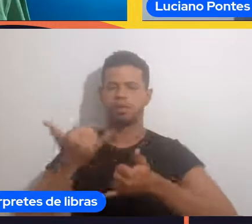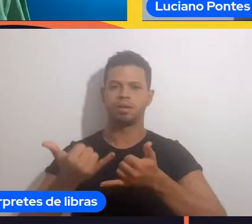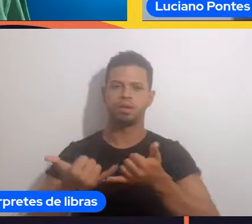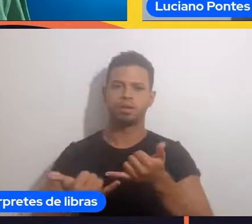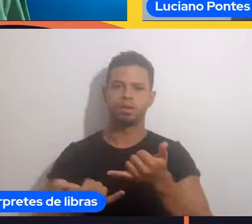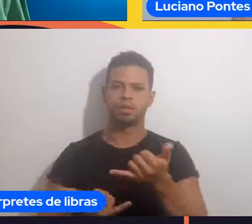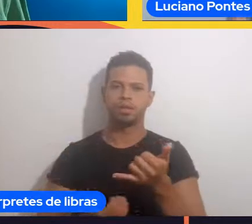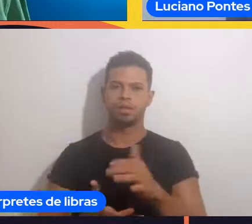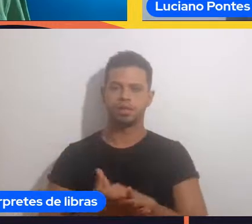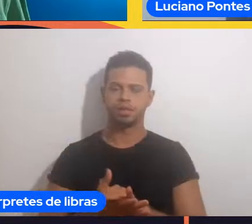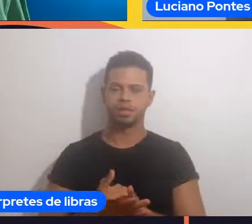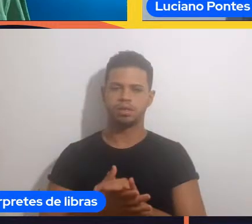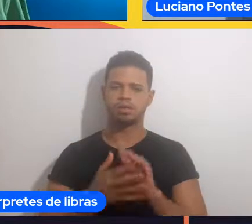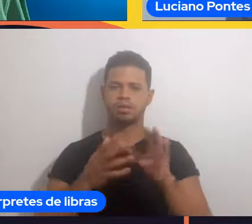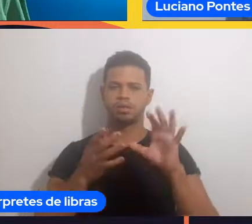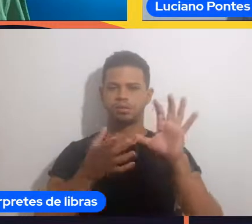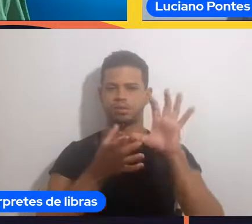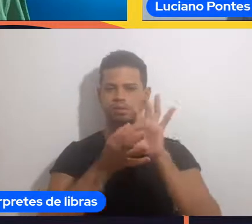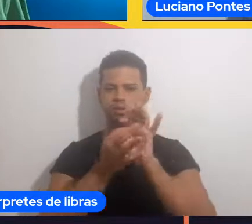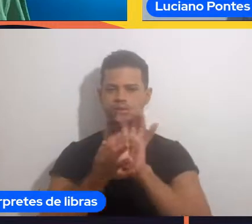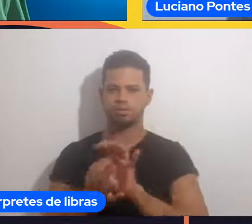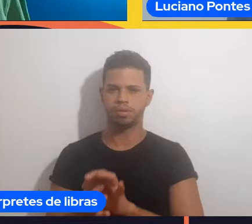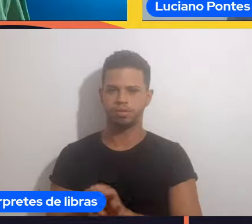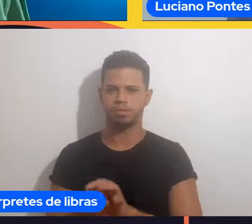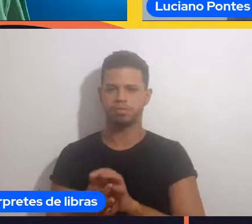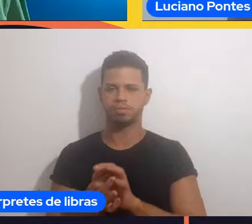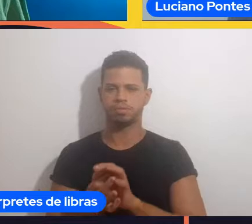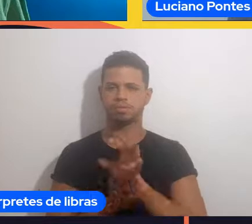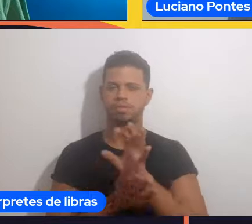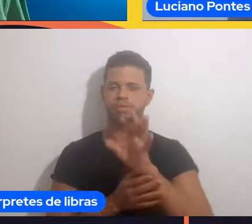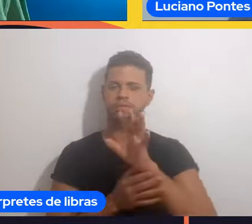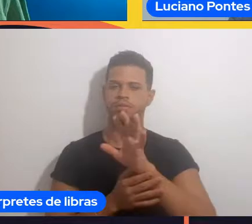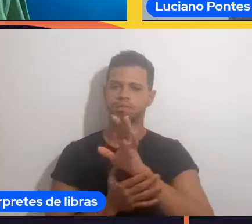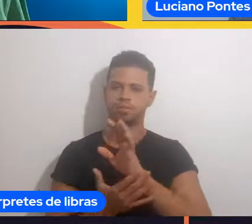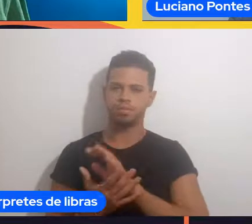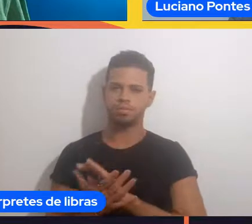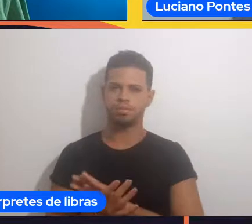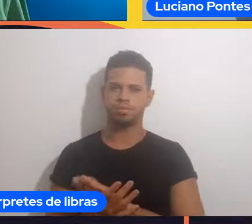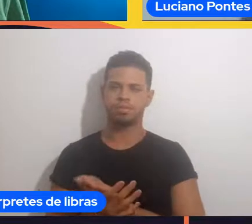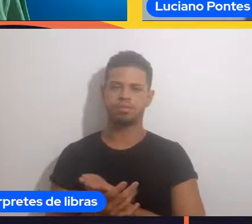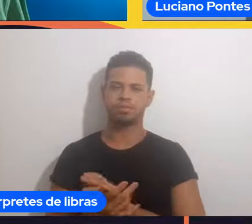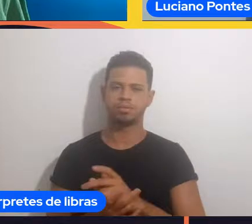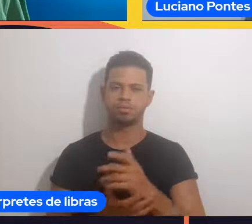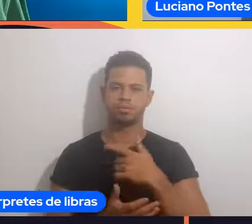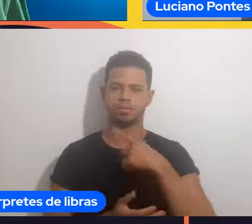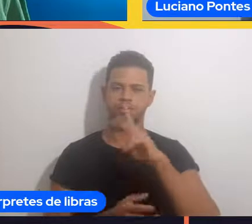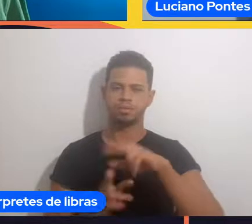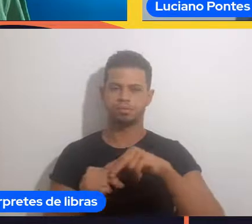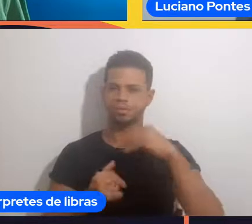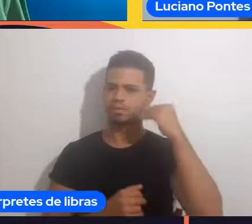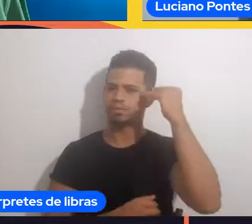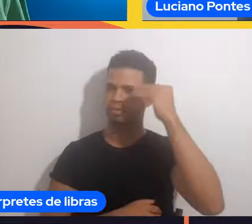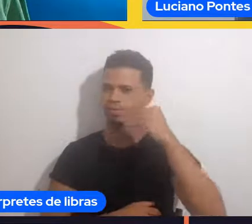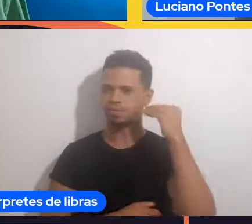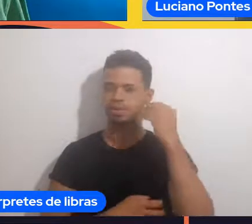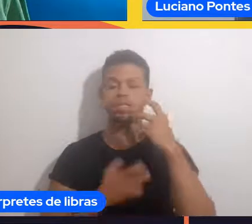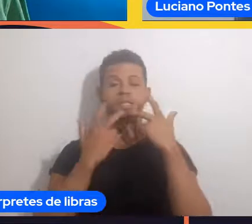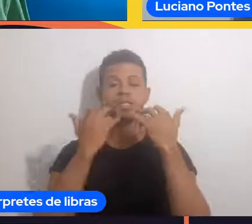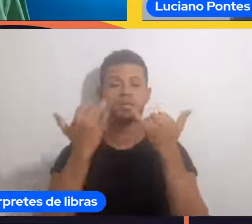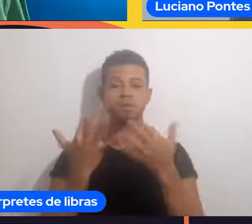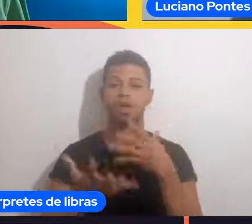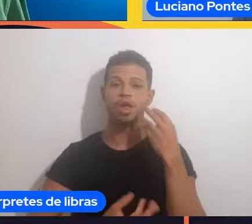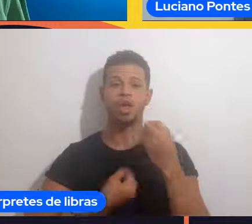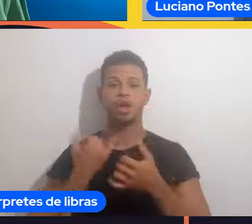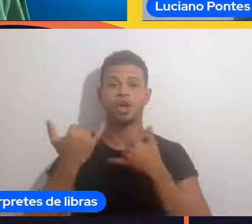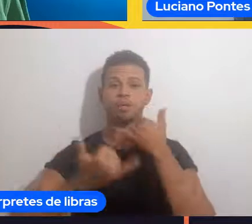né, em várias situações. Mas eu queria que, se você pudesse, pela tua prática, pela tua experiência, falar um pouquinho de como brincar, né,